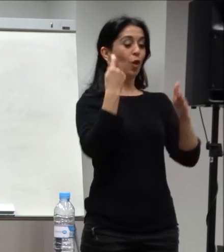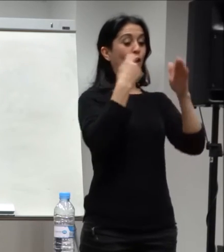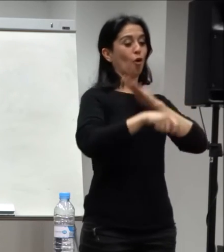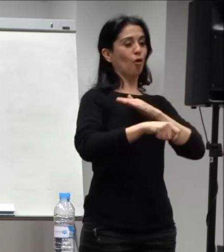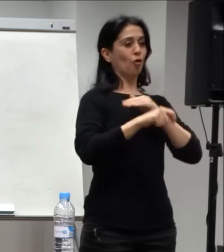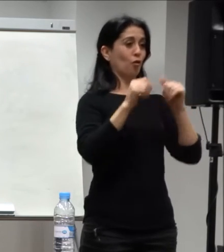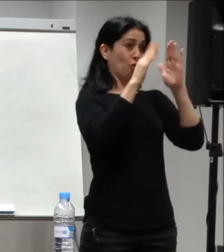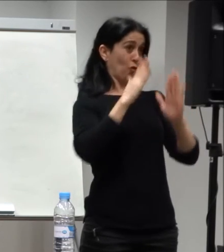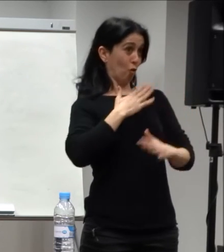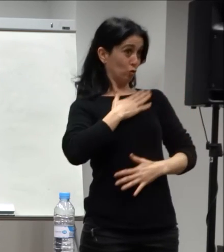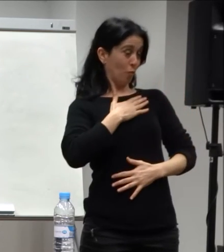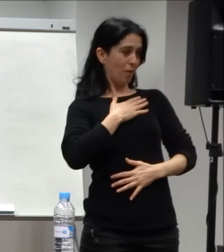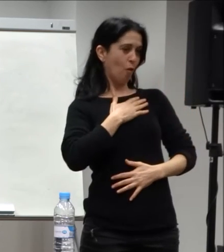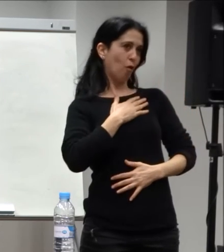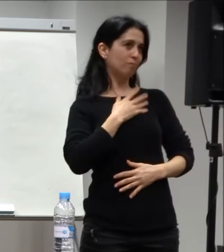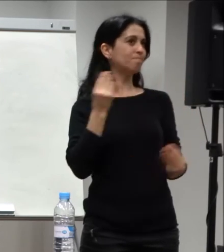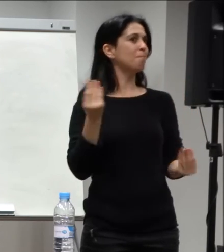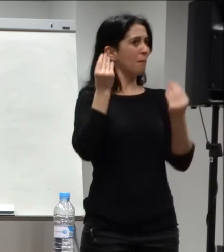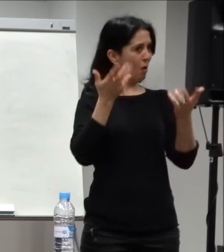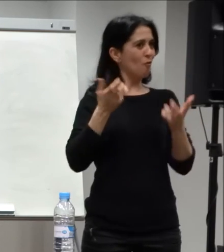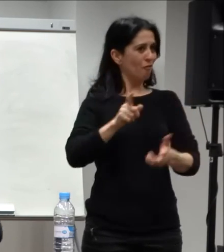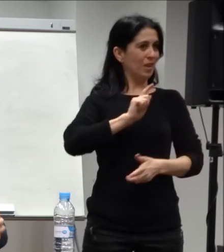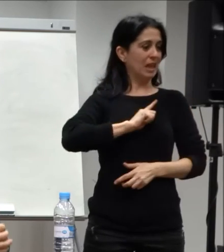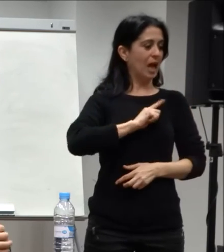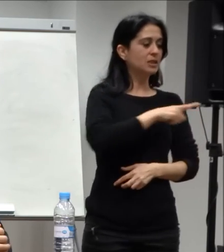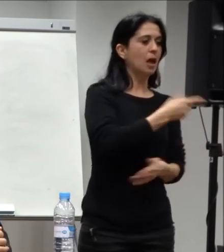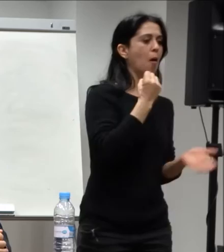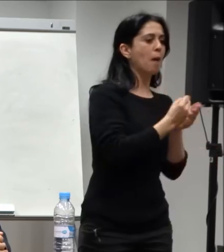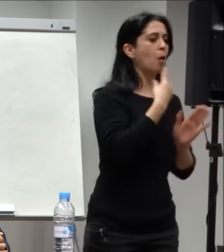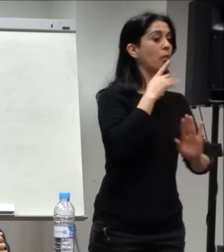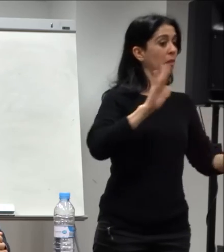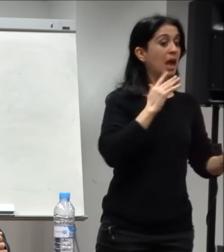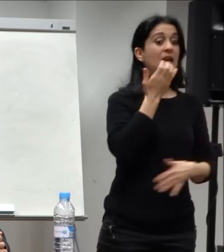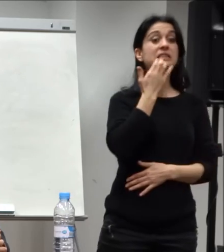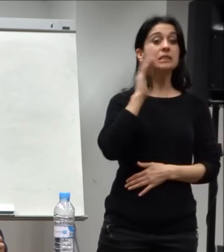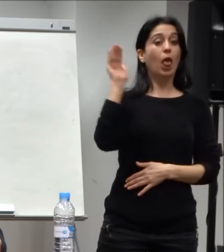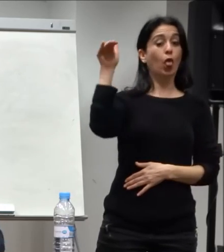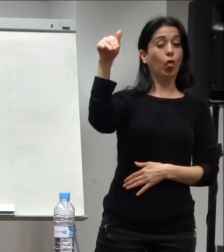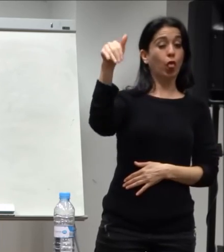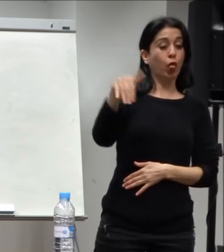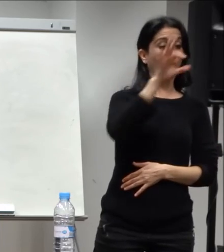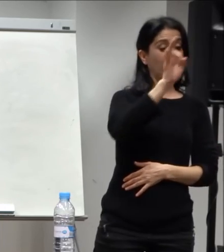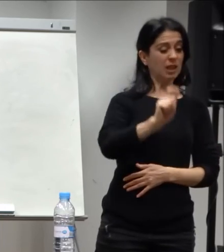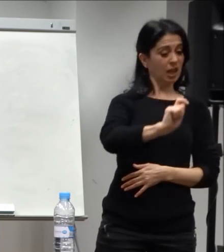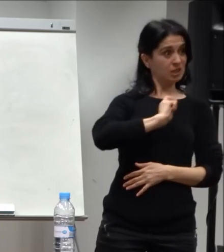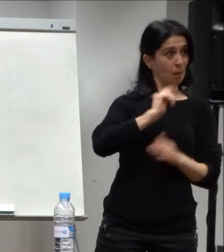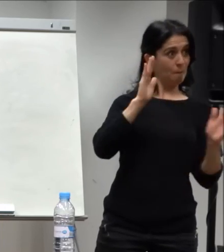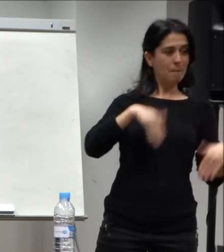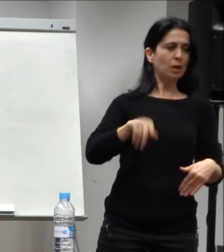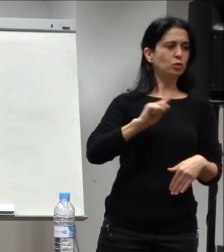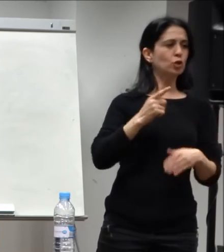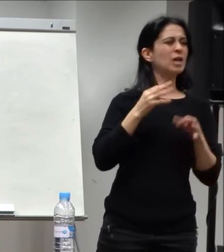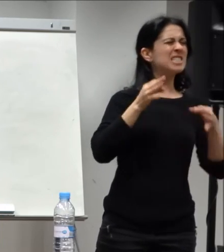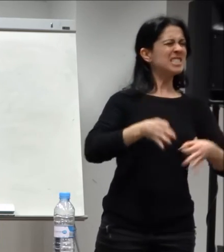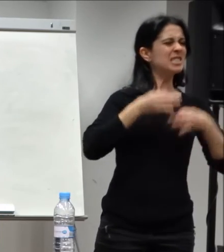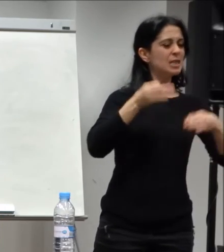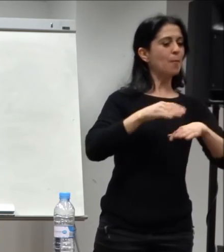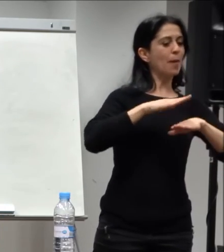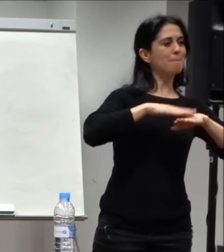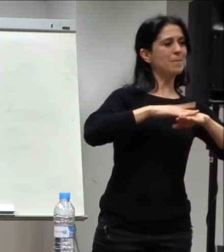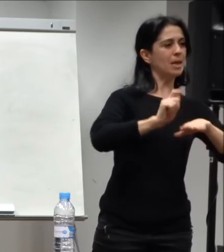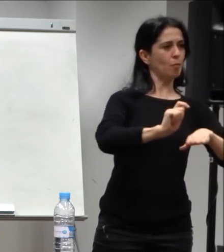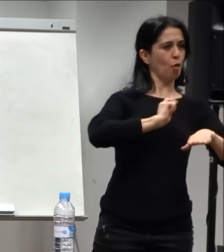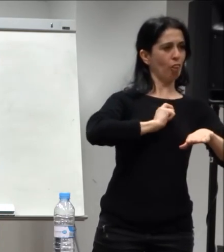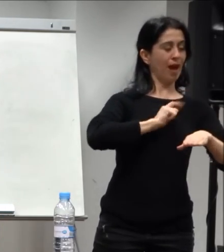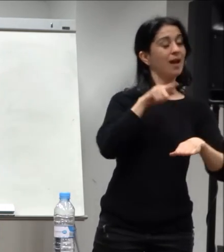previsora, dijeron, bueno, si fluctúa a la baja, vamos a poner un suelo para que siempre nos aseguremos cobrar un mínimo. Eso es una